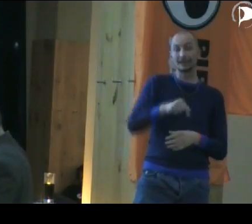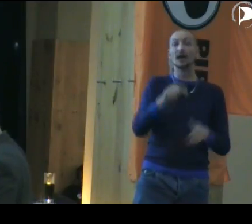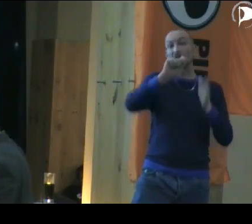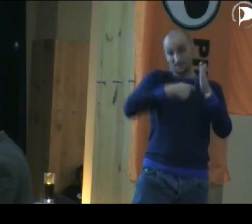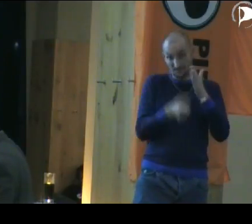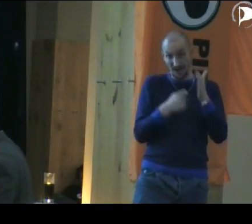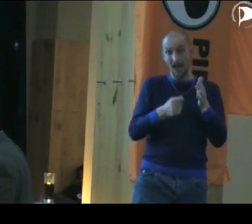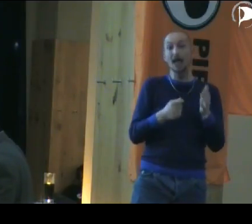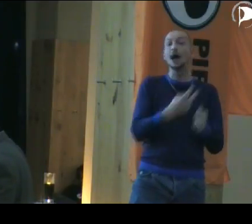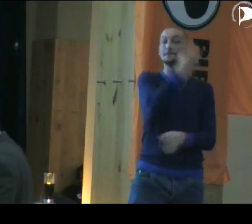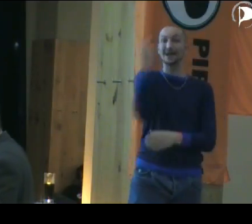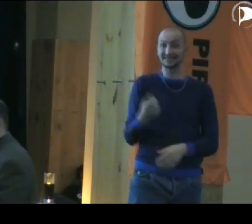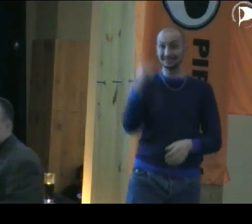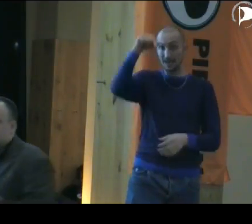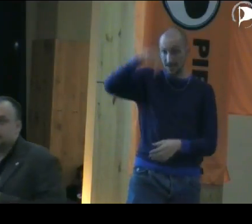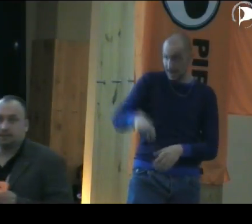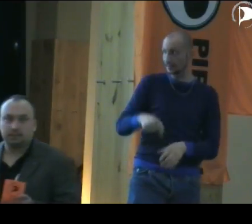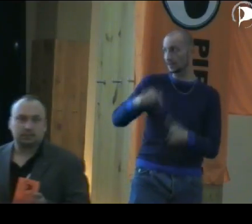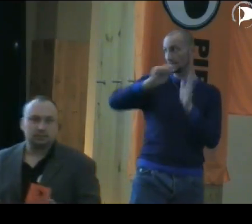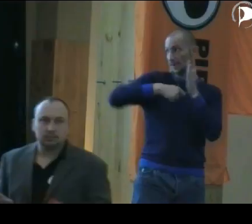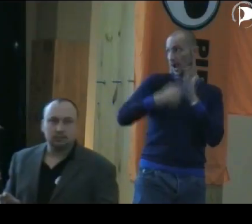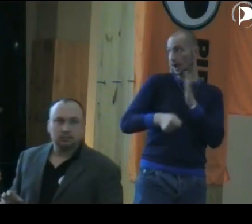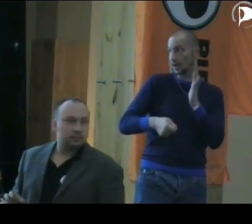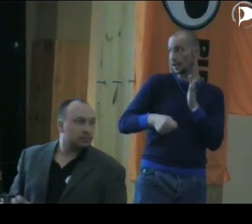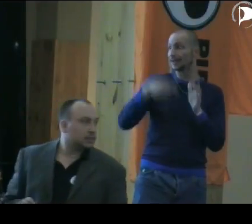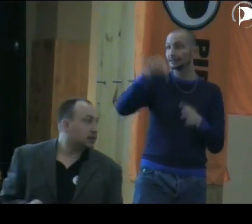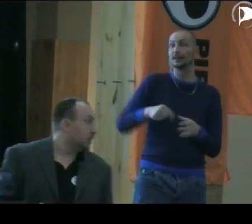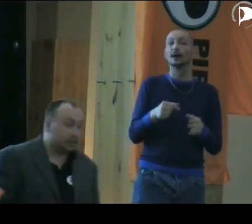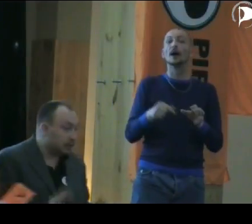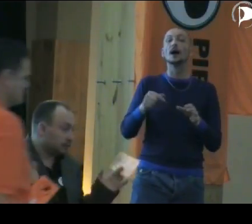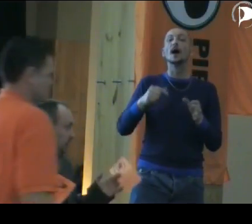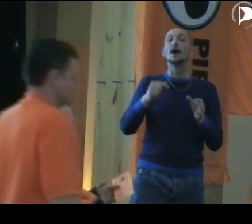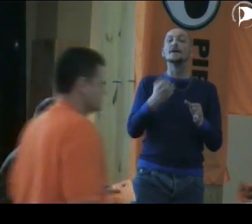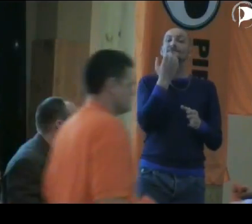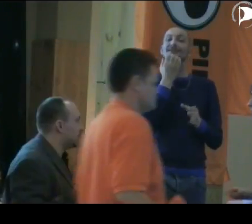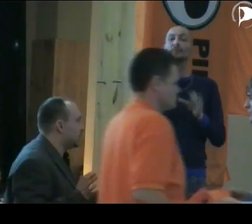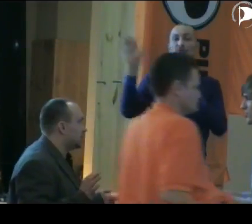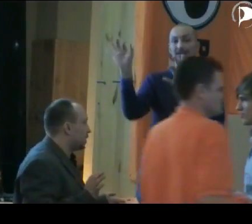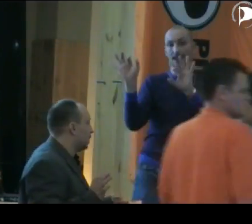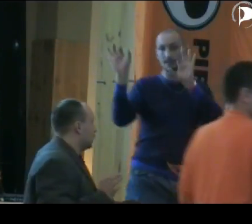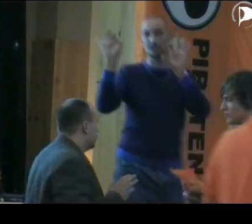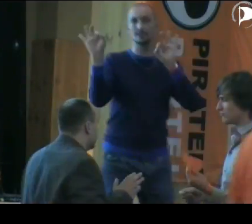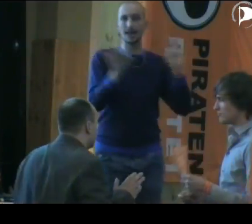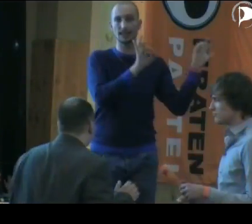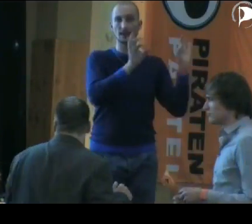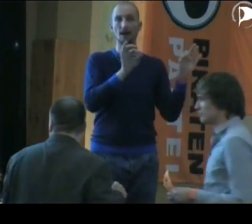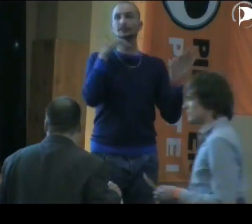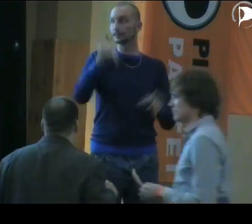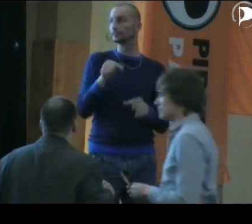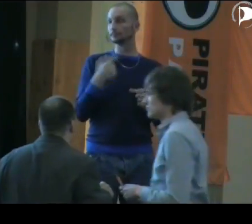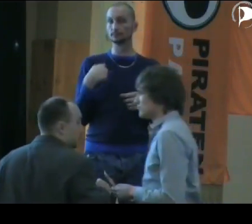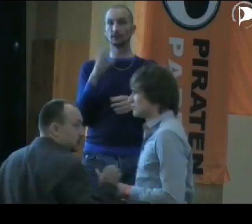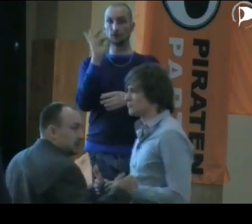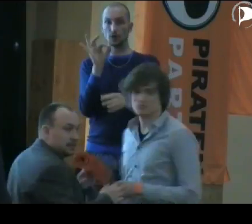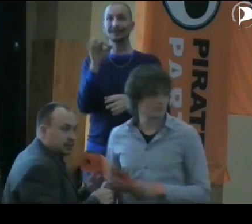gibt es dagegen beim zehnten mal insgesamt gesehen gebe es keine geschenke